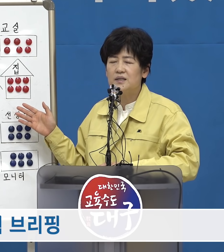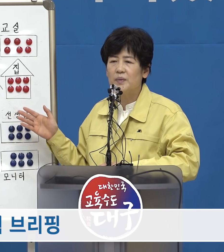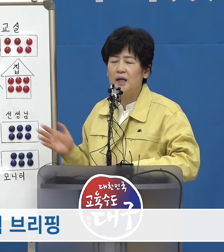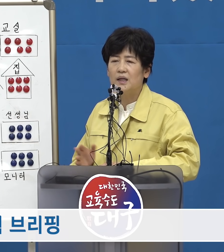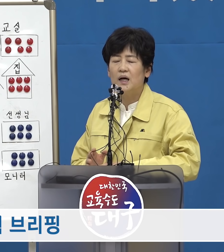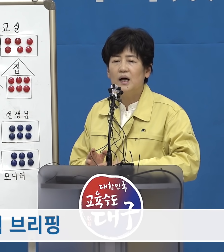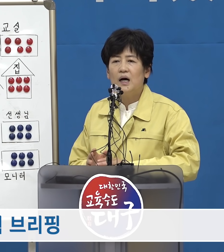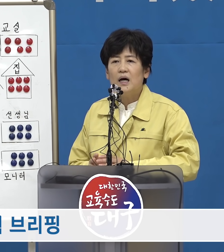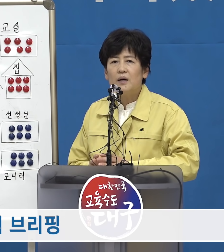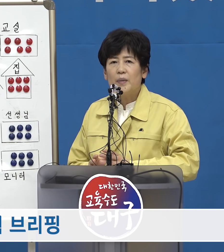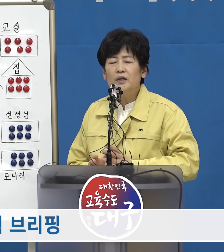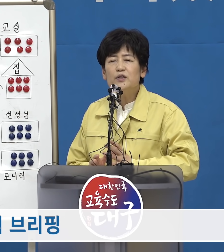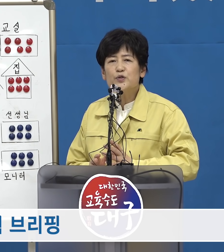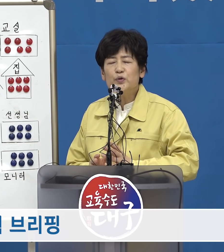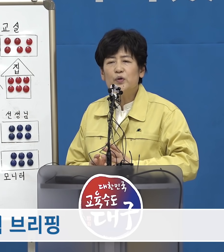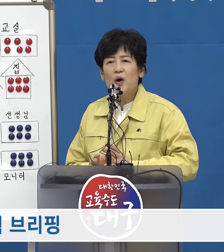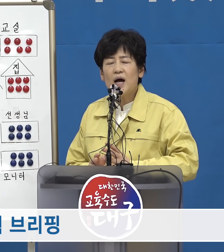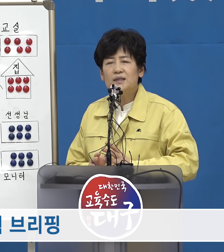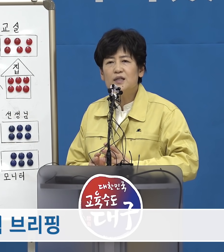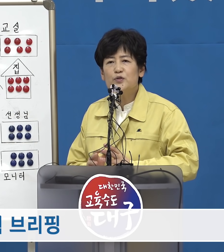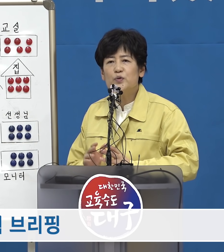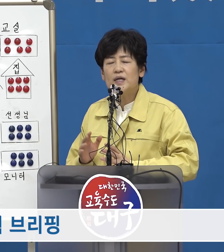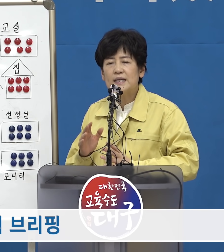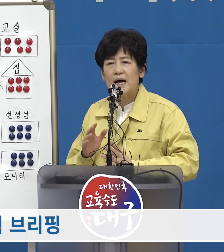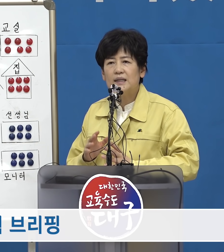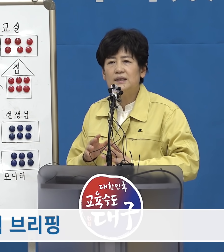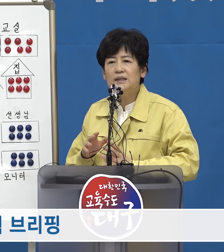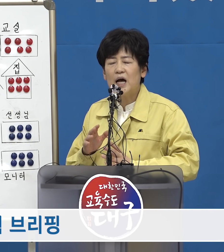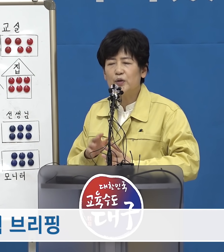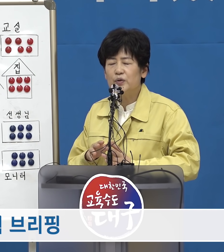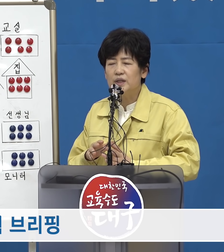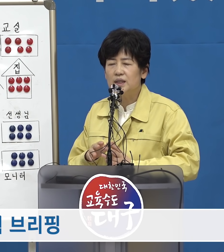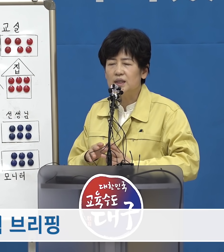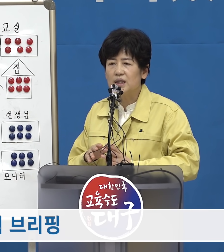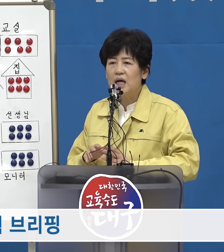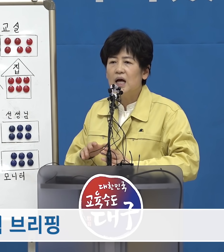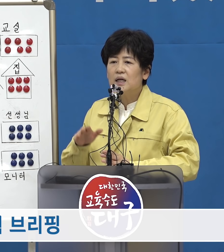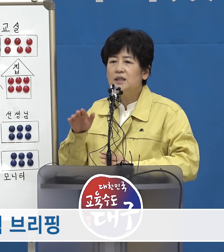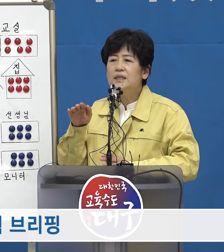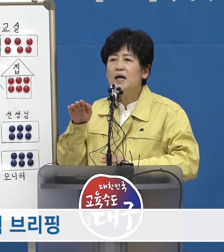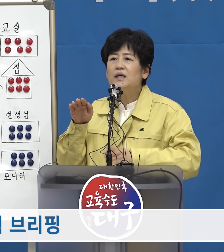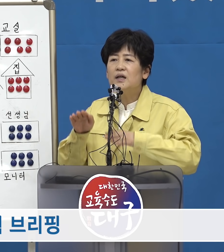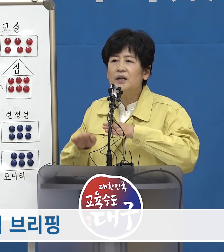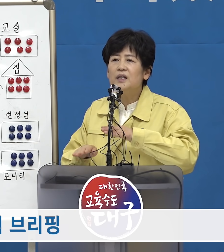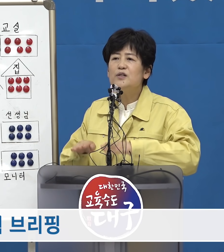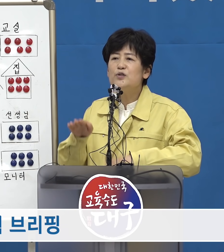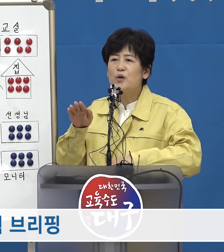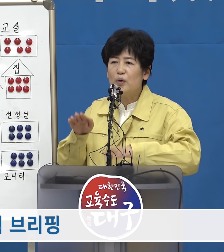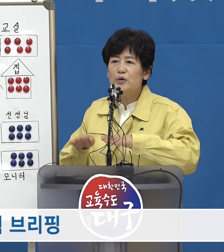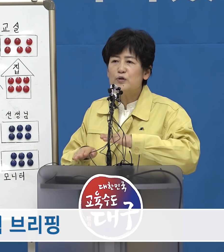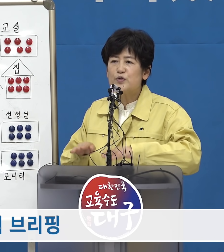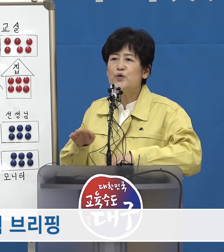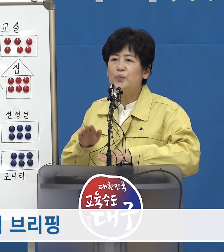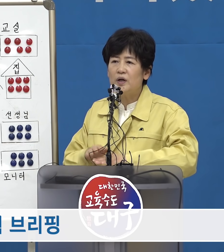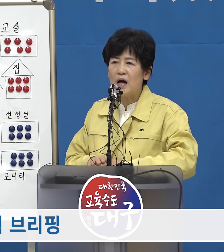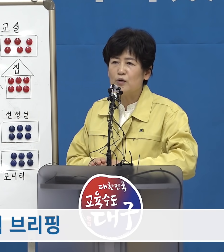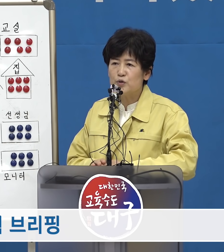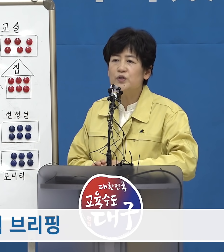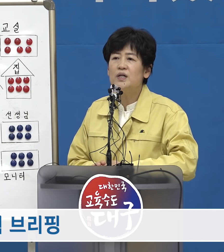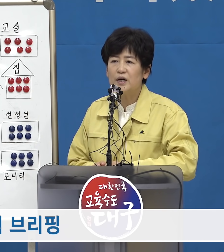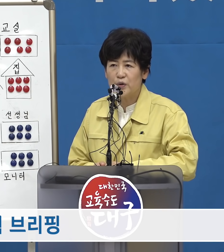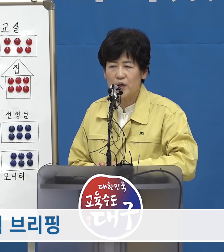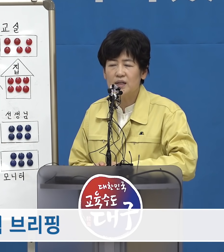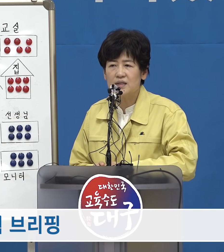취해야 되지만 어느 정도 학생 수가 작은 학교들은 그냥 격일로 수업을